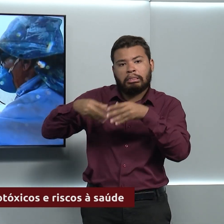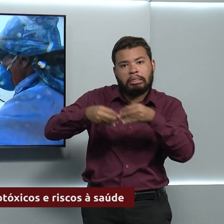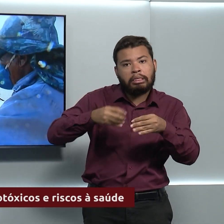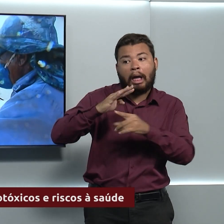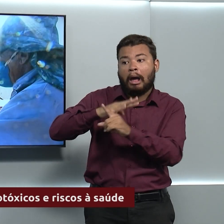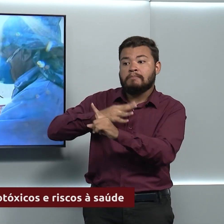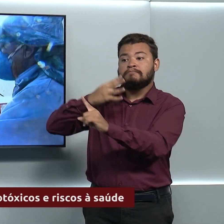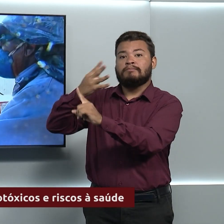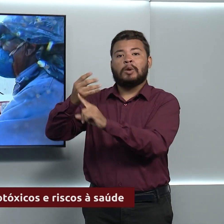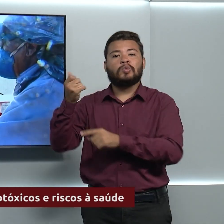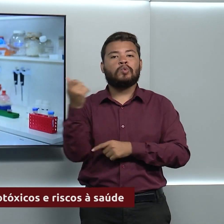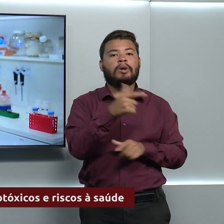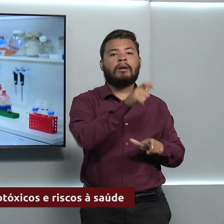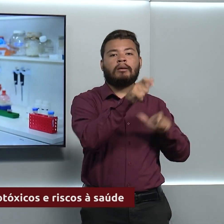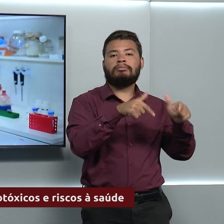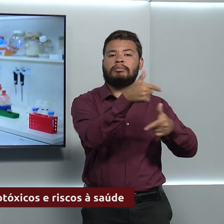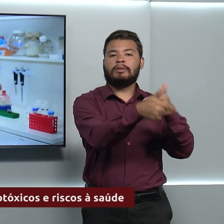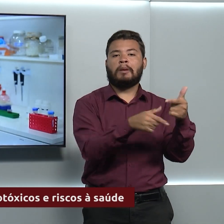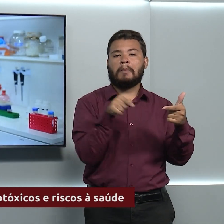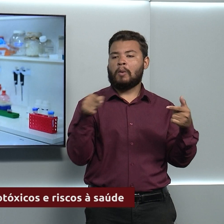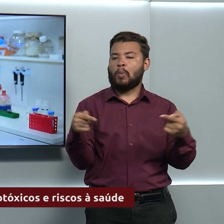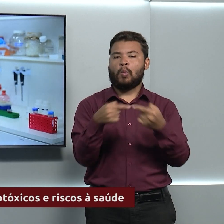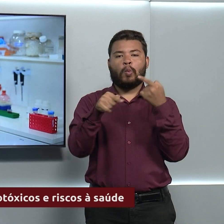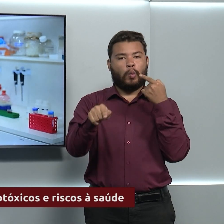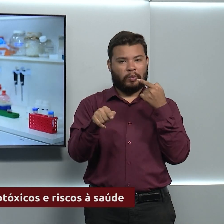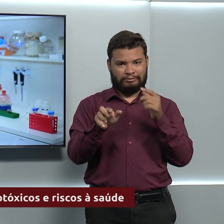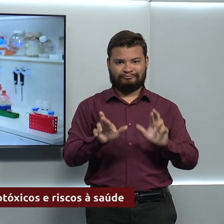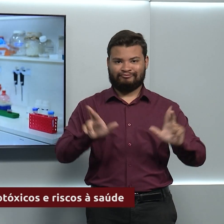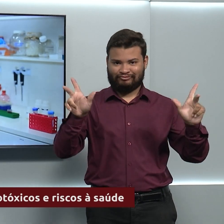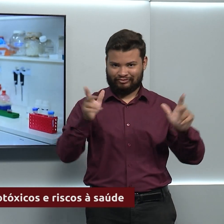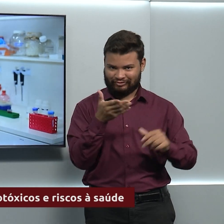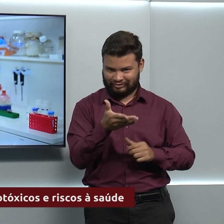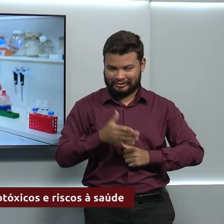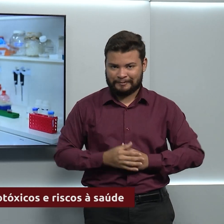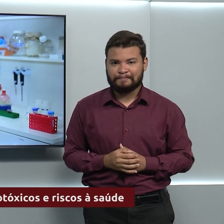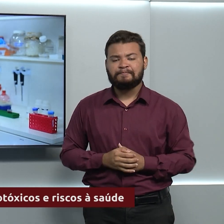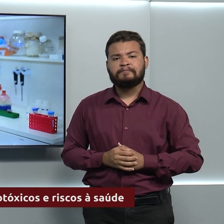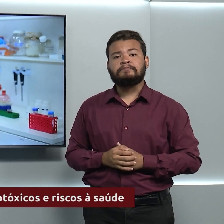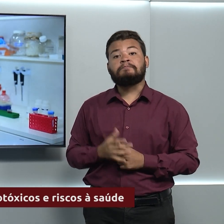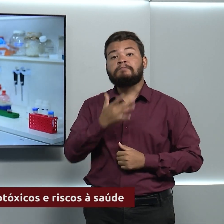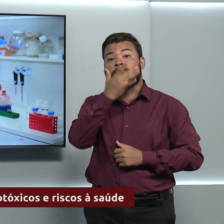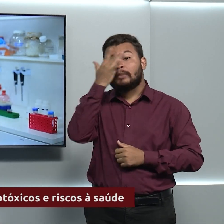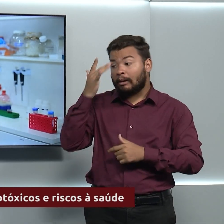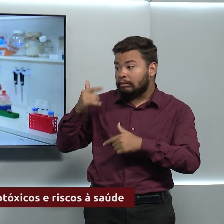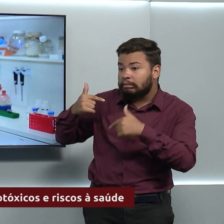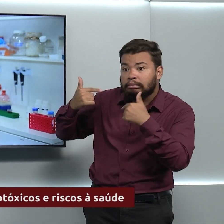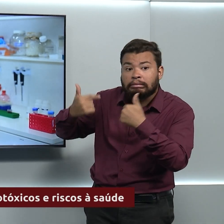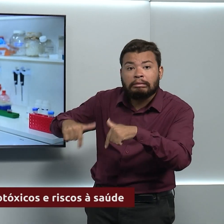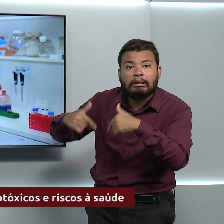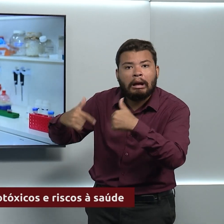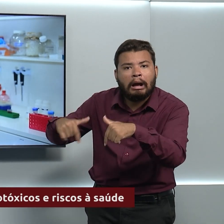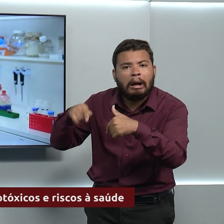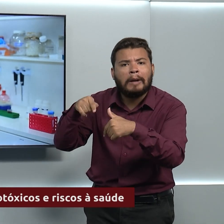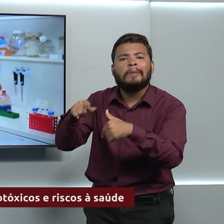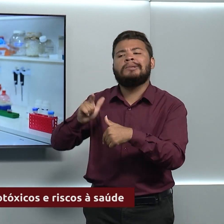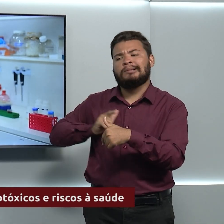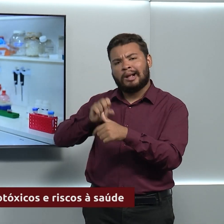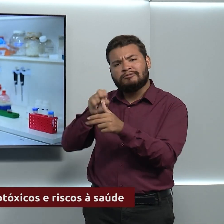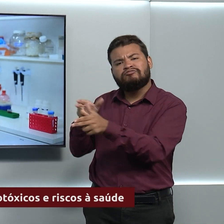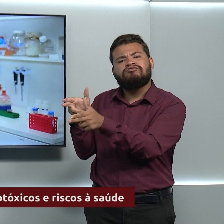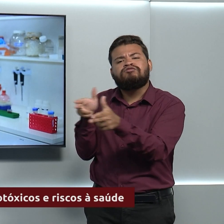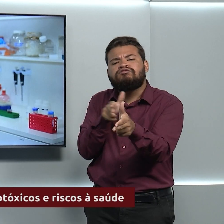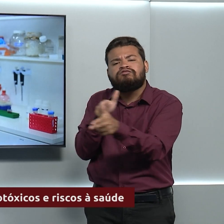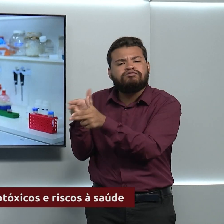trabalham nessa área. Então, nós conseguimos observar que aqueles trabalhadores que eram ocupacionalmente expostos a agrotóxicos,